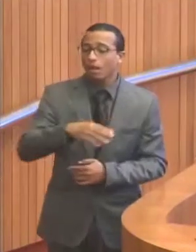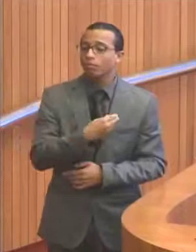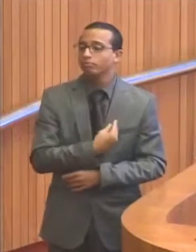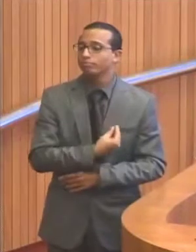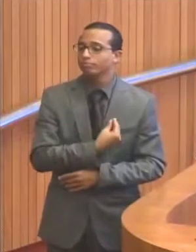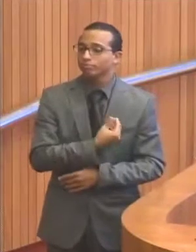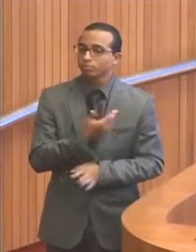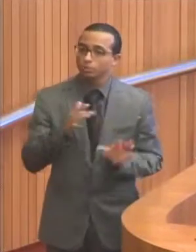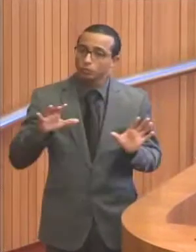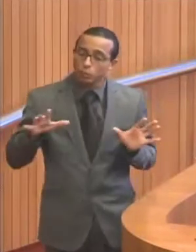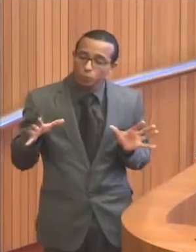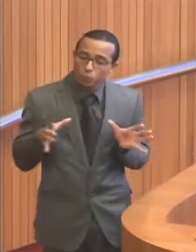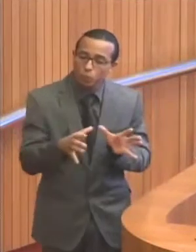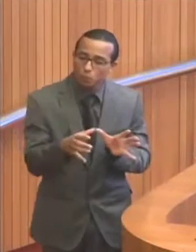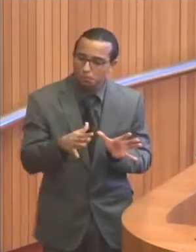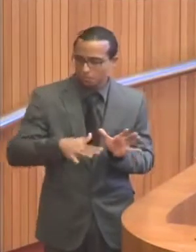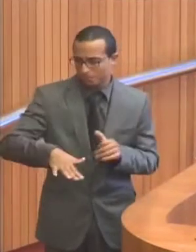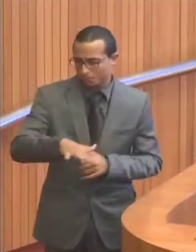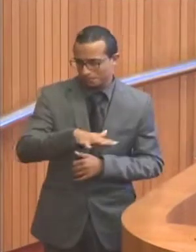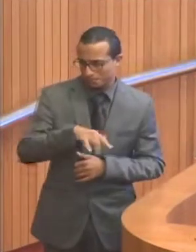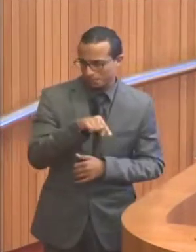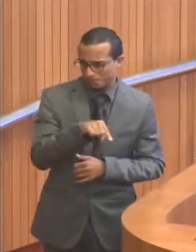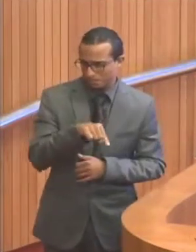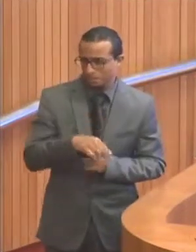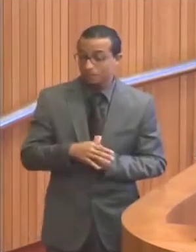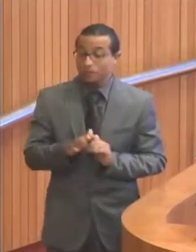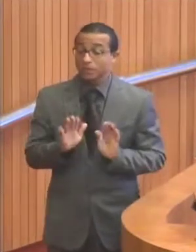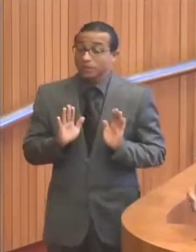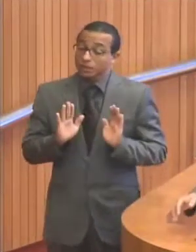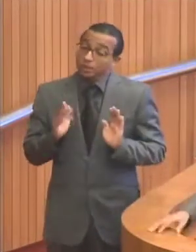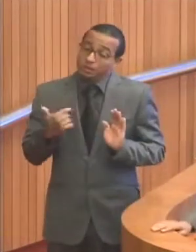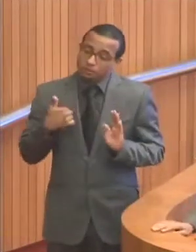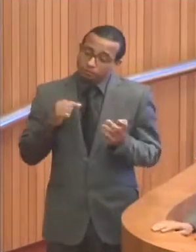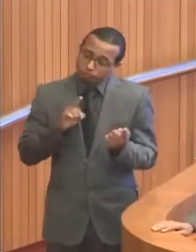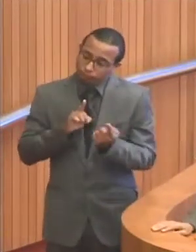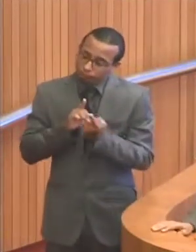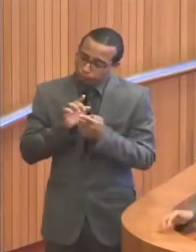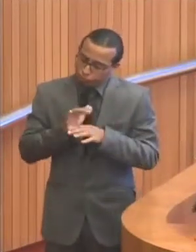habitam naquela comunidade. Mas conversei